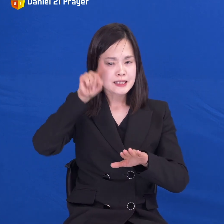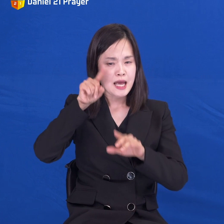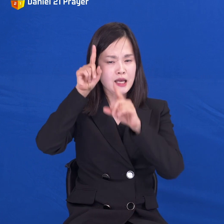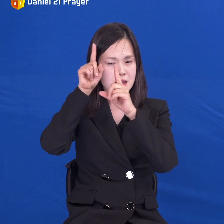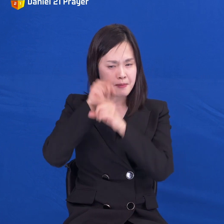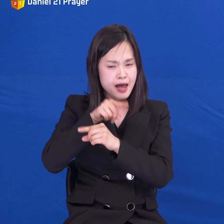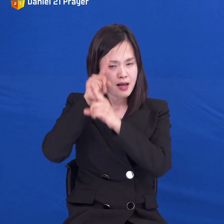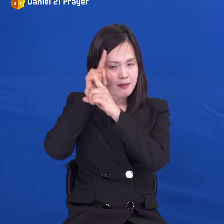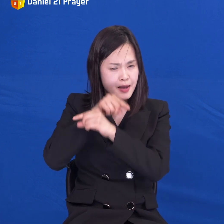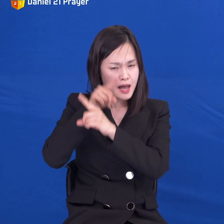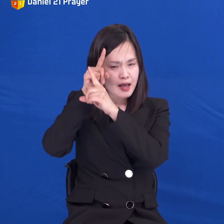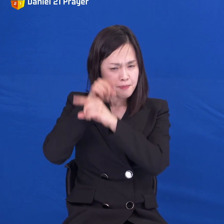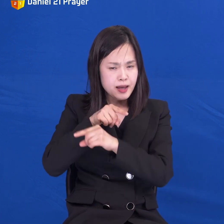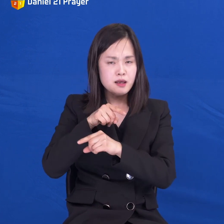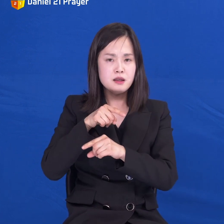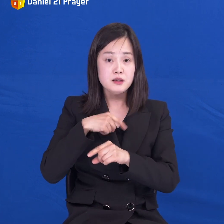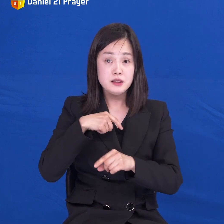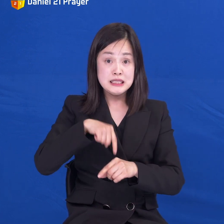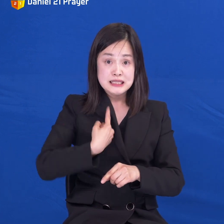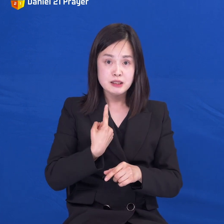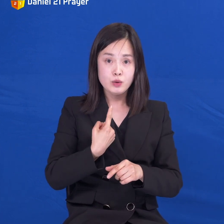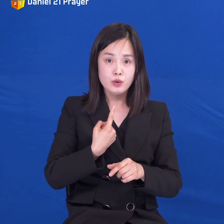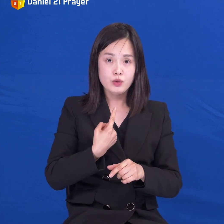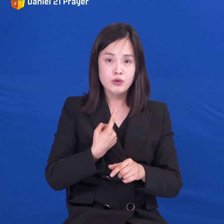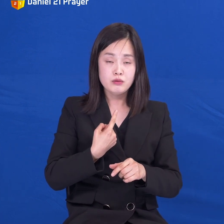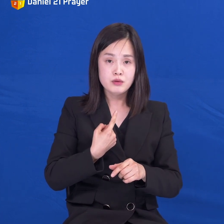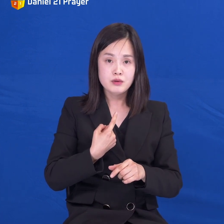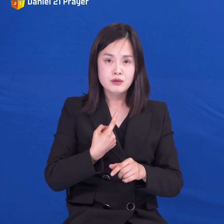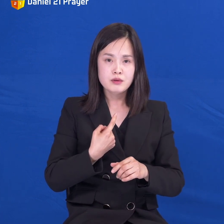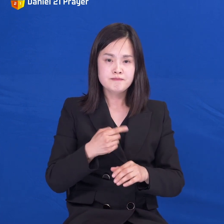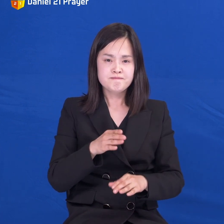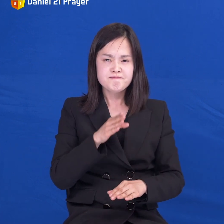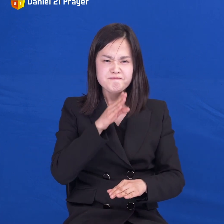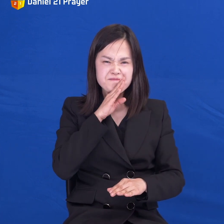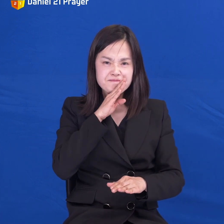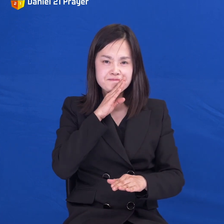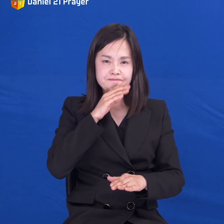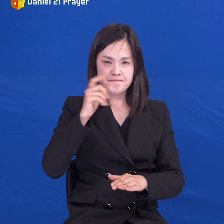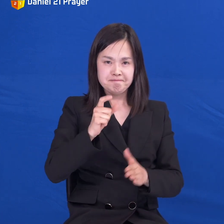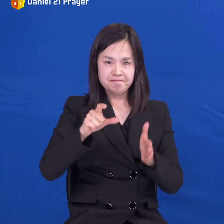또 환경이 그러니까 여러분 절대 신앙이 나오더라고요.